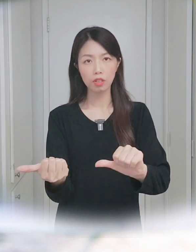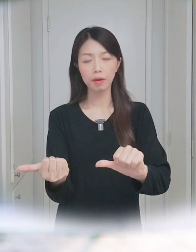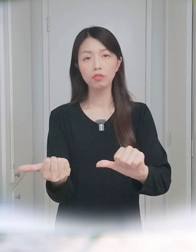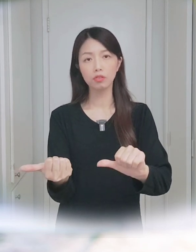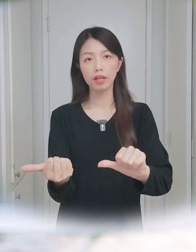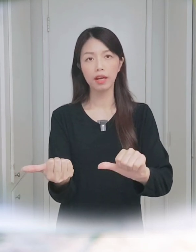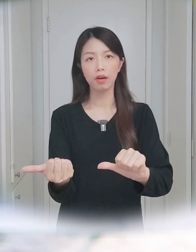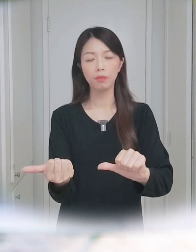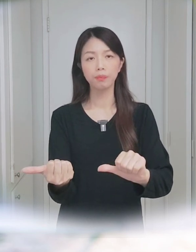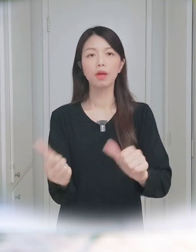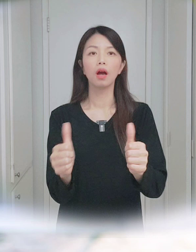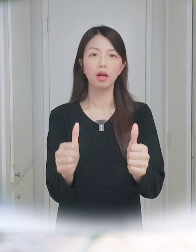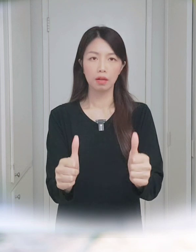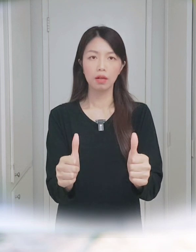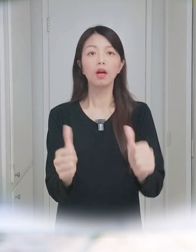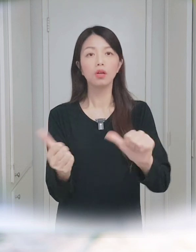쓰러뜨려 주시면 죽다예요.